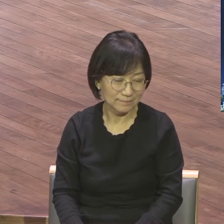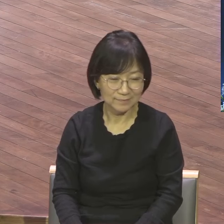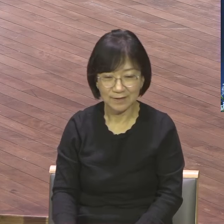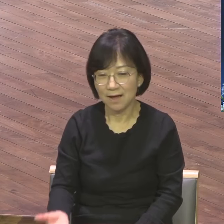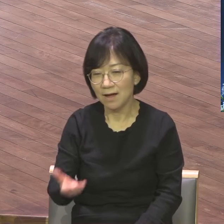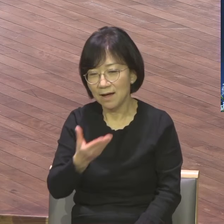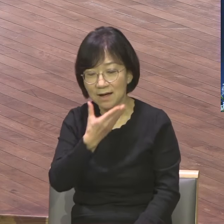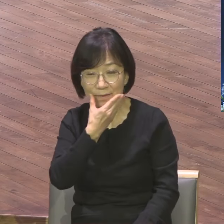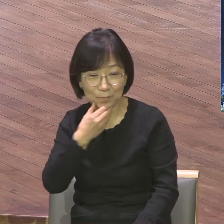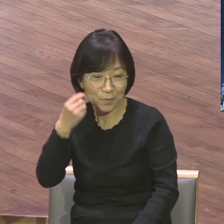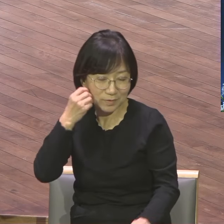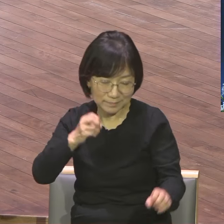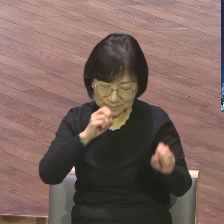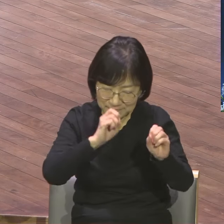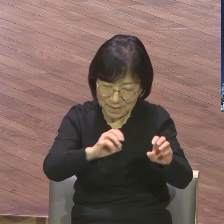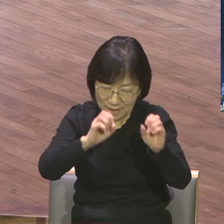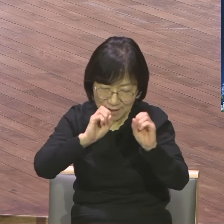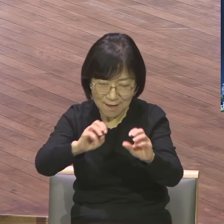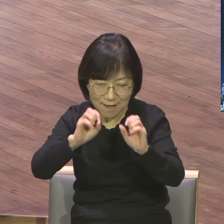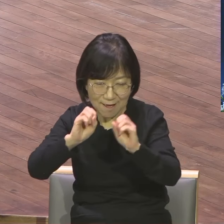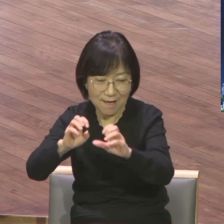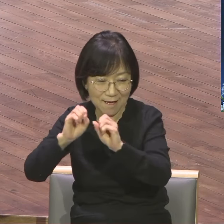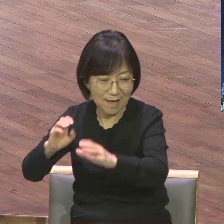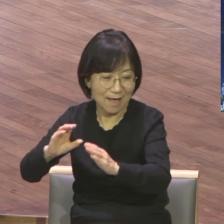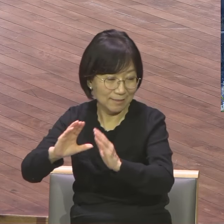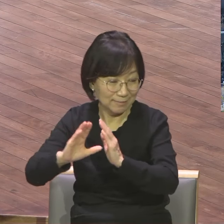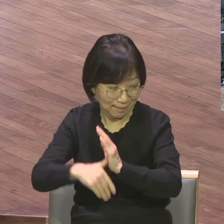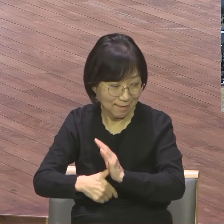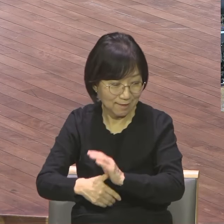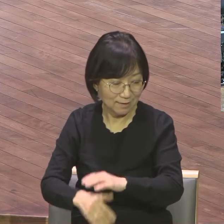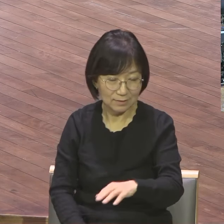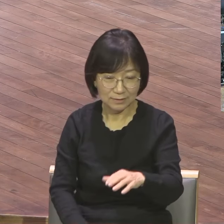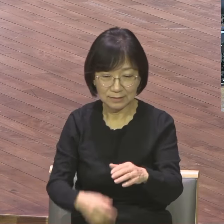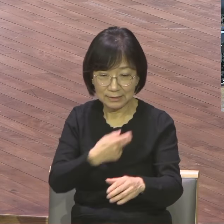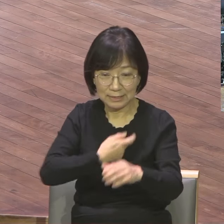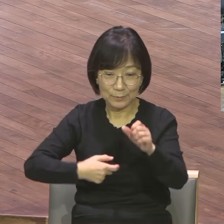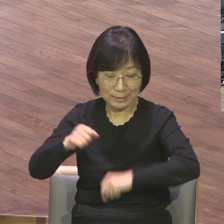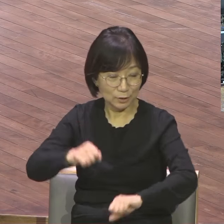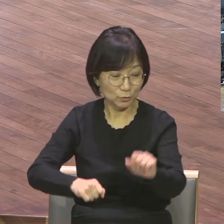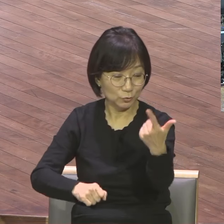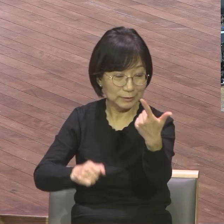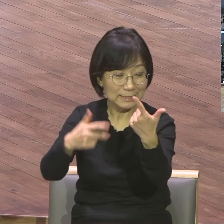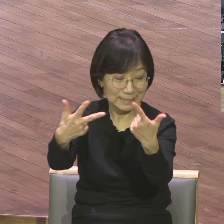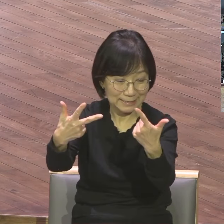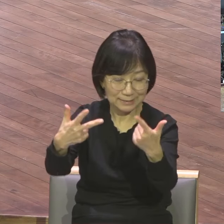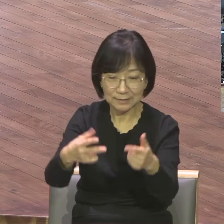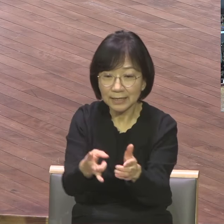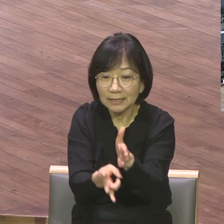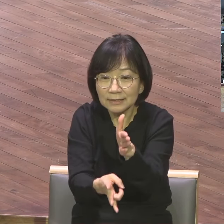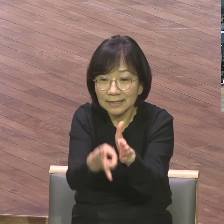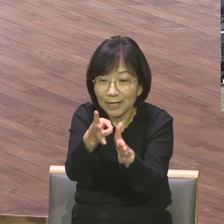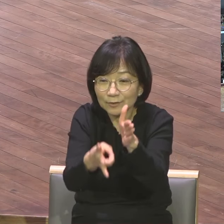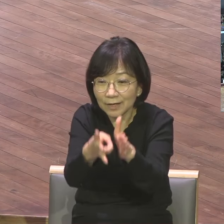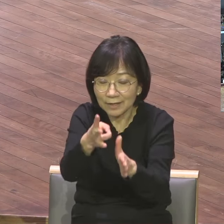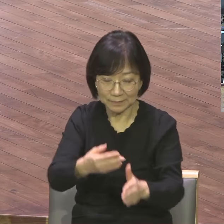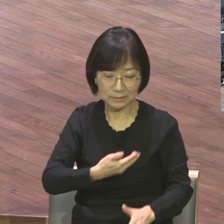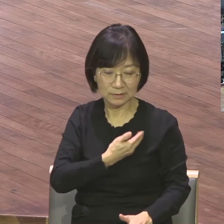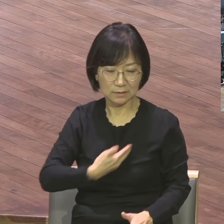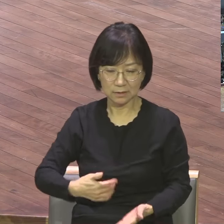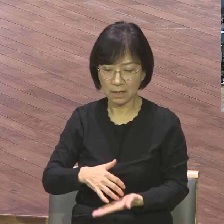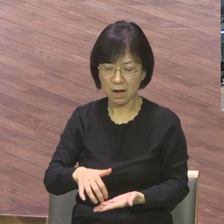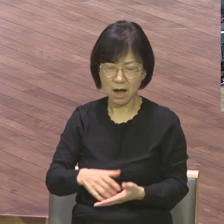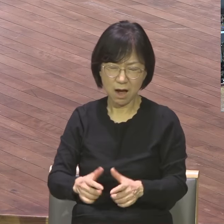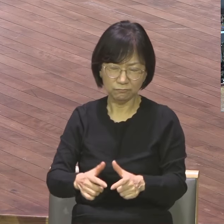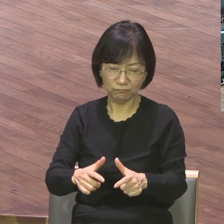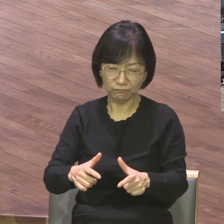일어났습니까? 사도행 6장 7절을 보니까 하나님의 말씀이 점점 왕성하여 예루살렘에 있는 제자의 수가 더 심히 많아지고 허다한